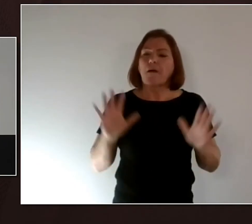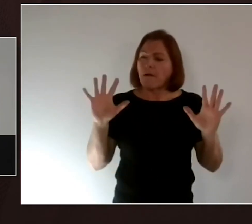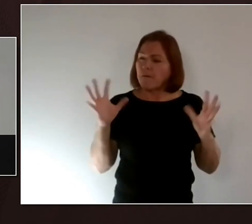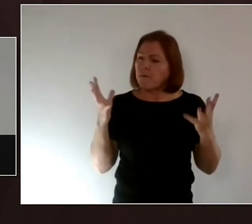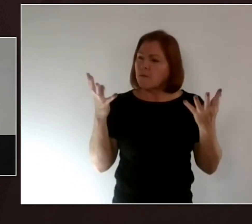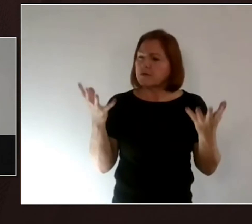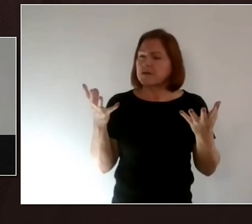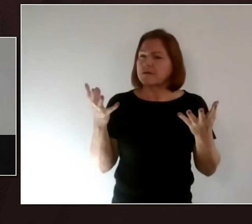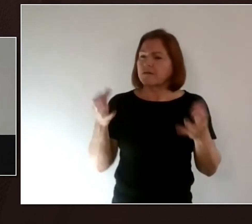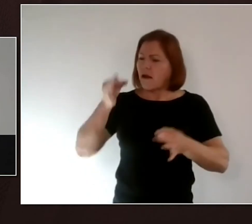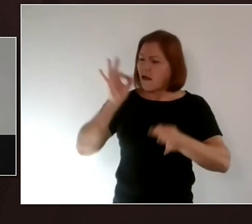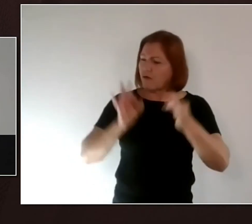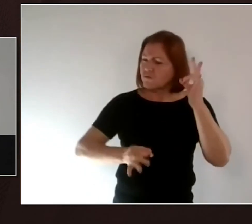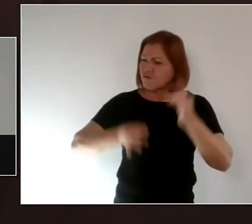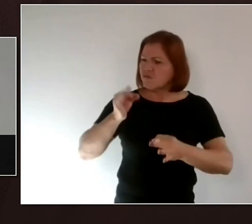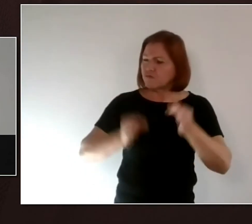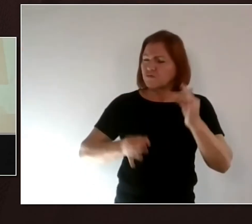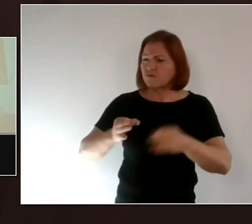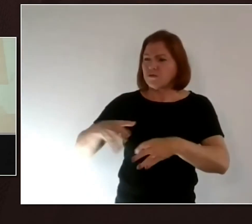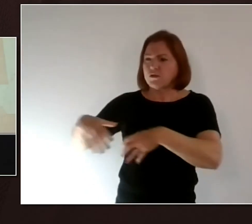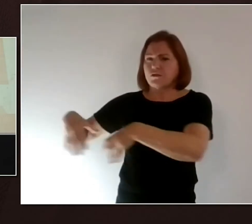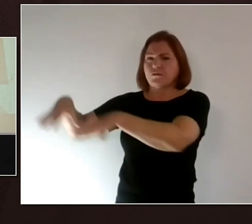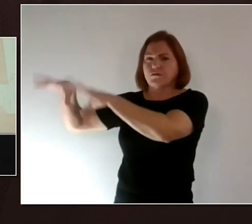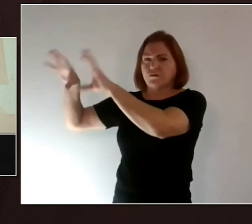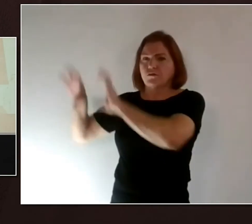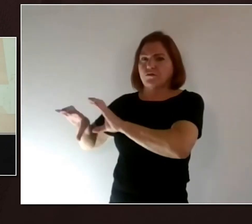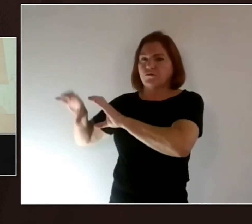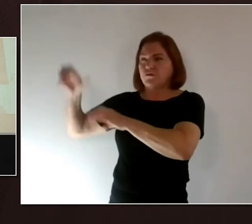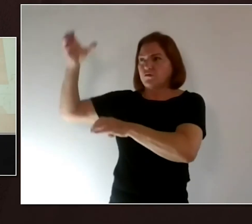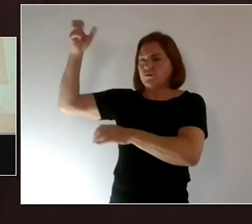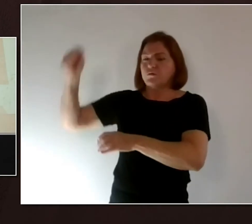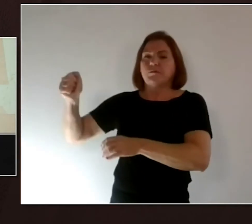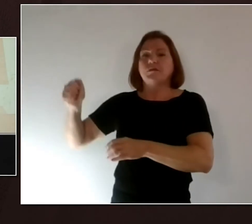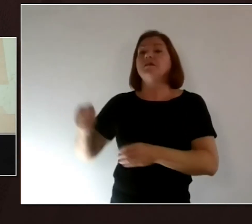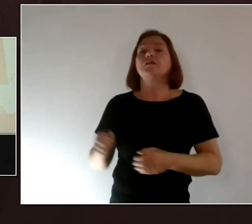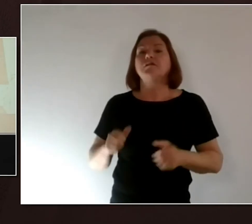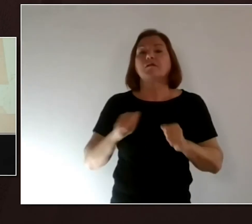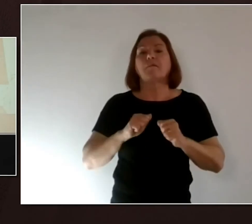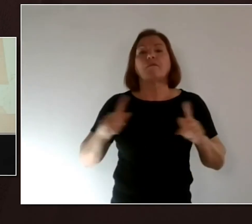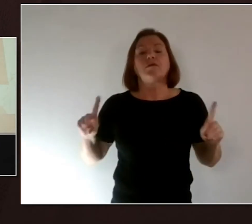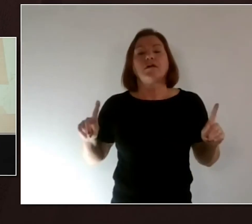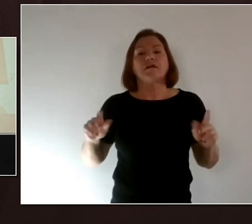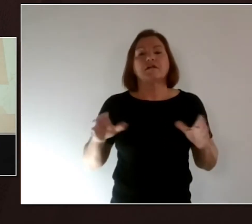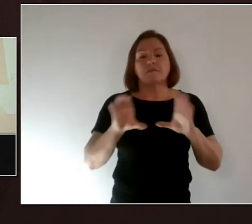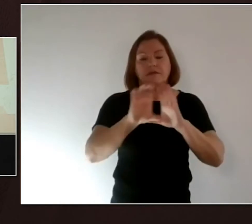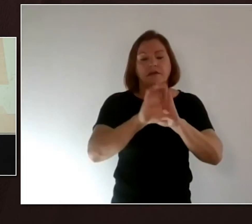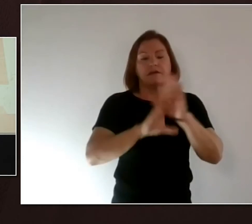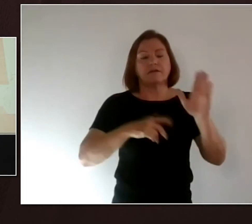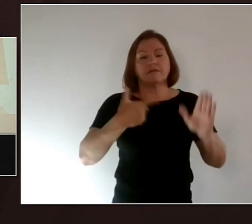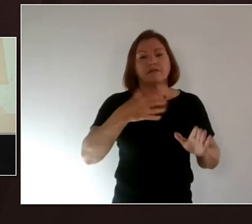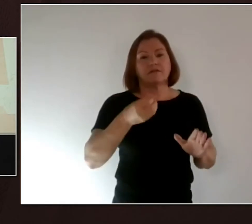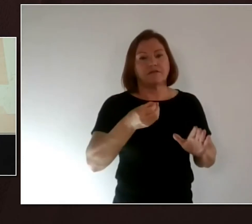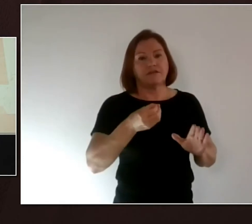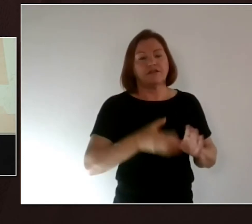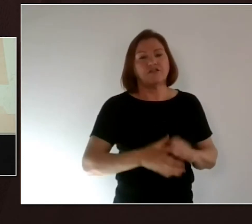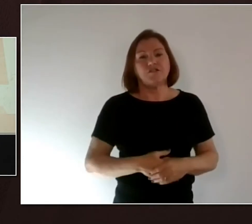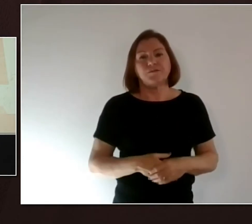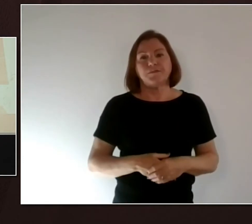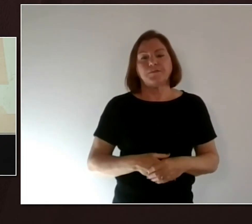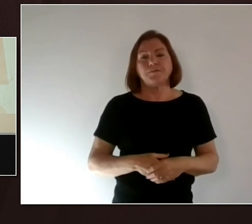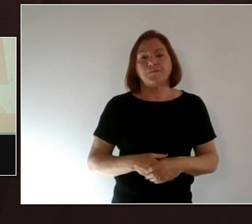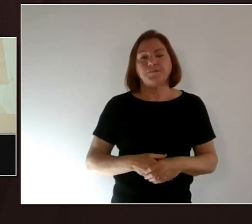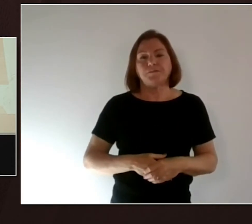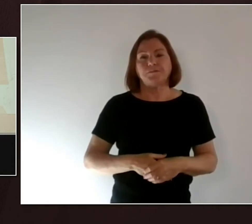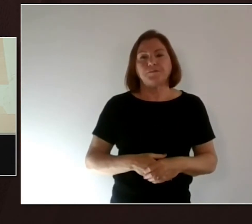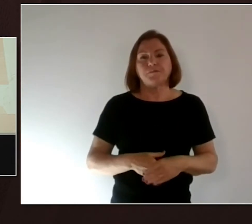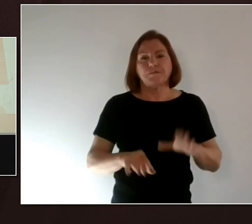juízo do grande trono branco. Vamos lá, Apocalipse 20, vocês vão ver no Apocalipse capítulo 20,